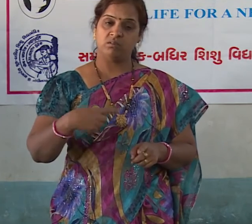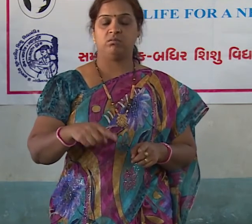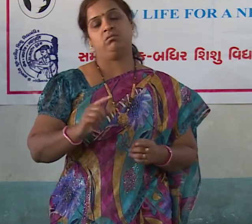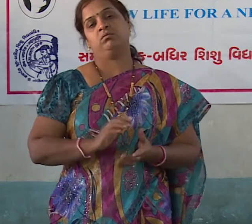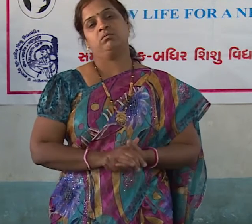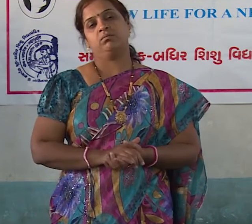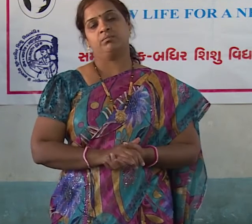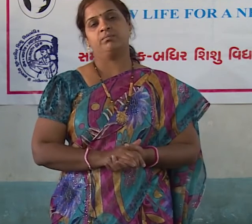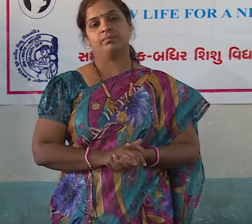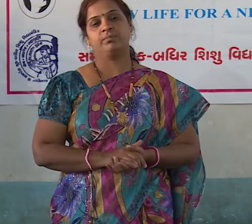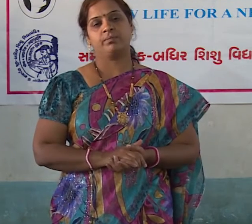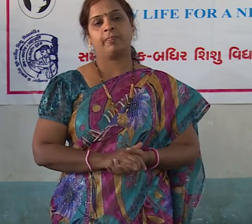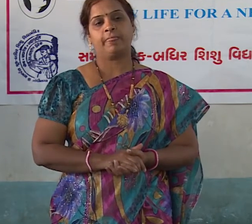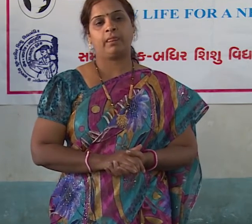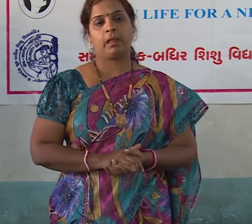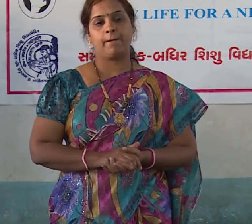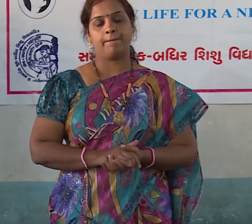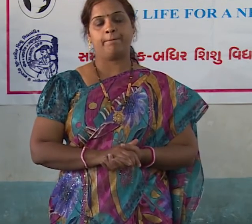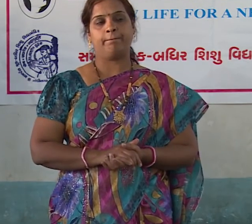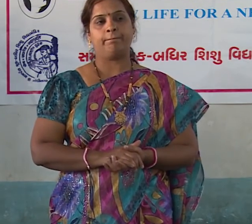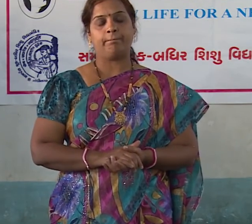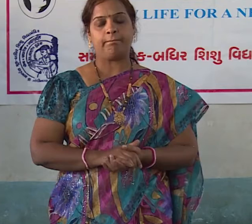अब जरूर है कि उसकी बड़ी प्राप्ति होंगी।